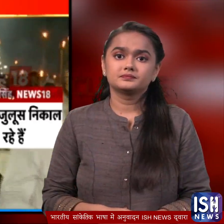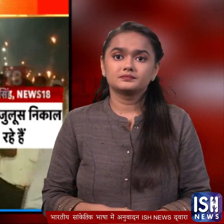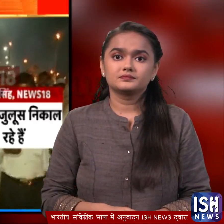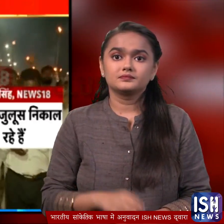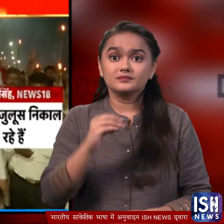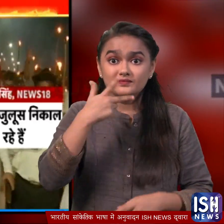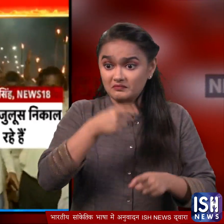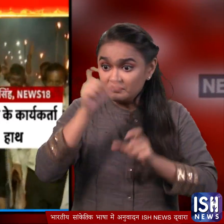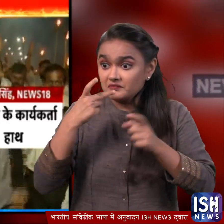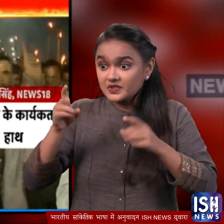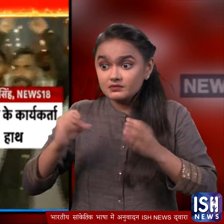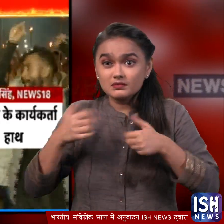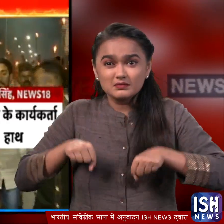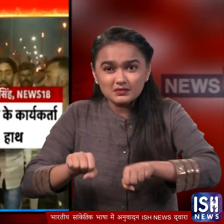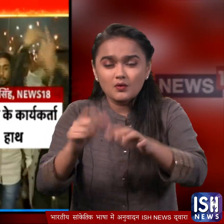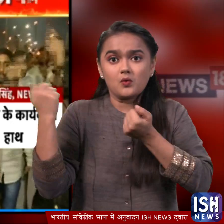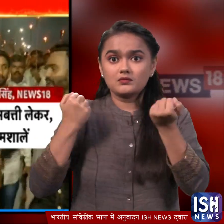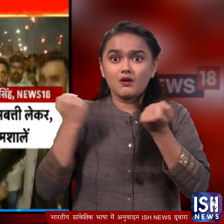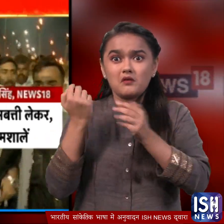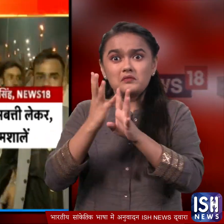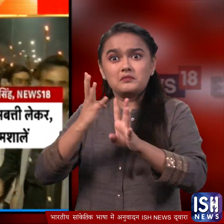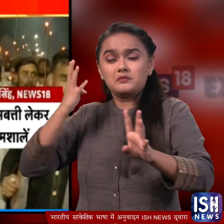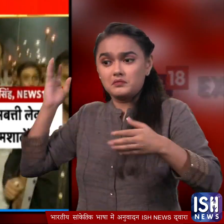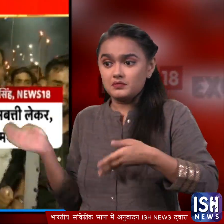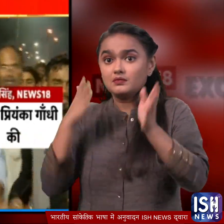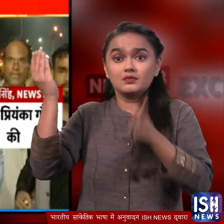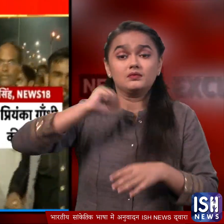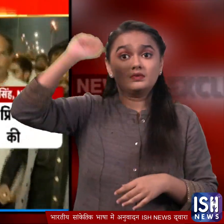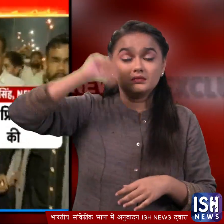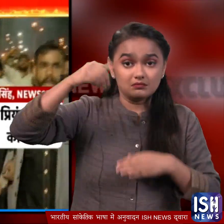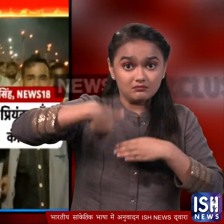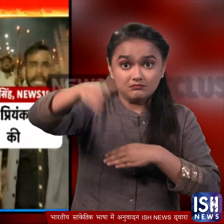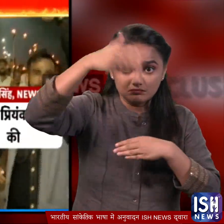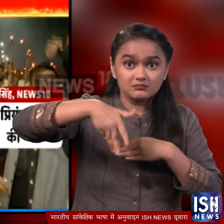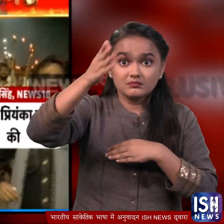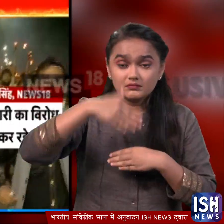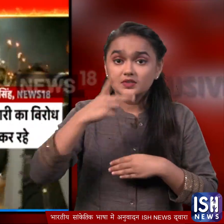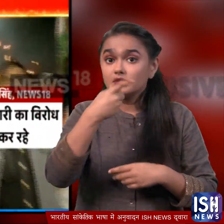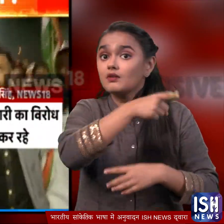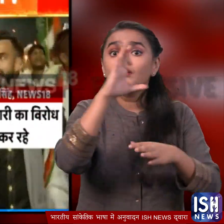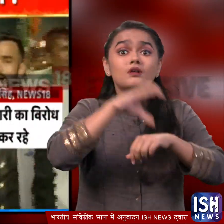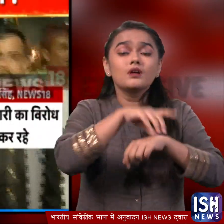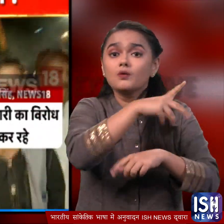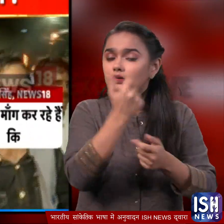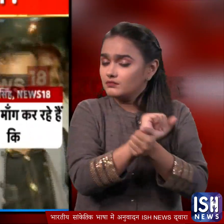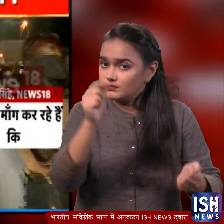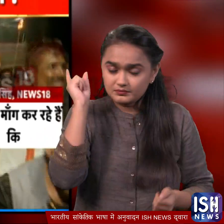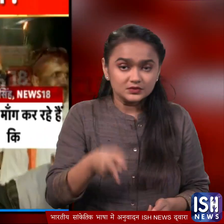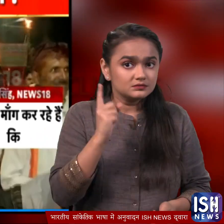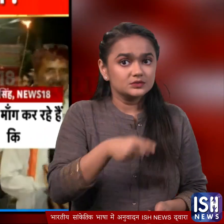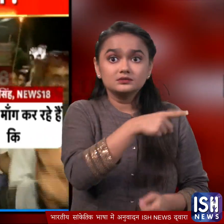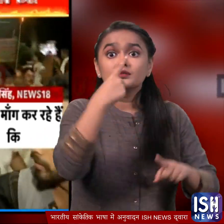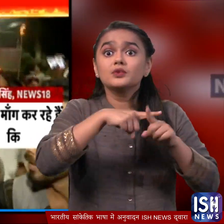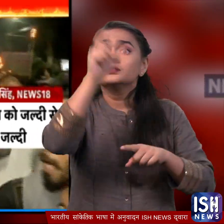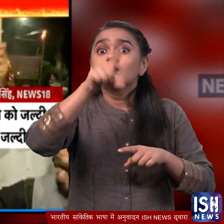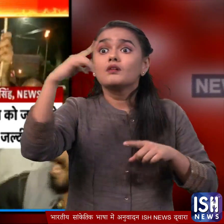मशाल जुलूस निकाल रहे हैं कांग्रेस के कार्यकर्ता, हाथ में मोमबत्ती लेके, मशालें लेकर के प्रियंका गांधी की गिरफ्तारी का विरोध कर रहे हैं और मांग